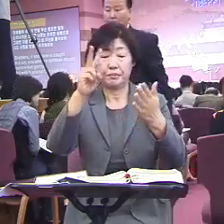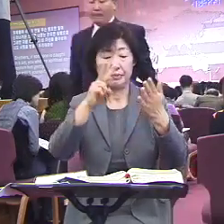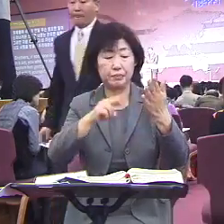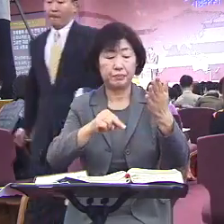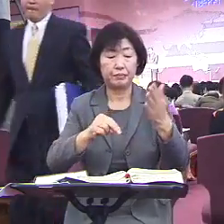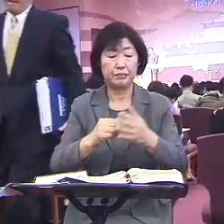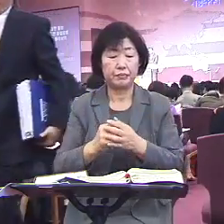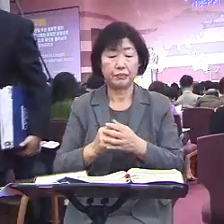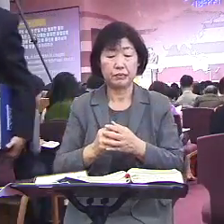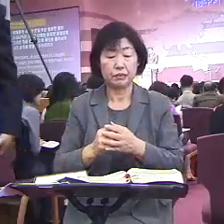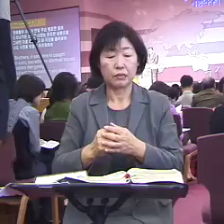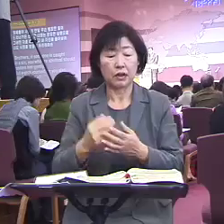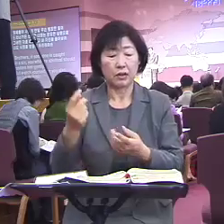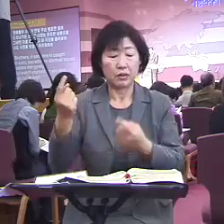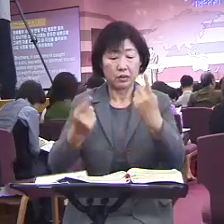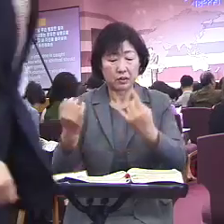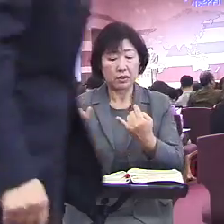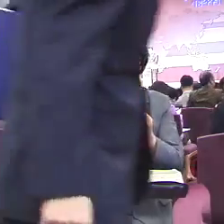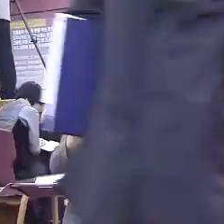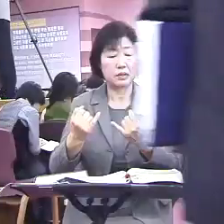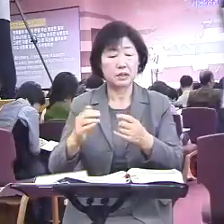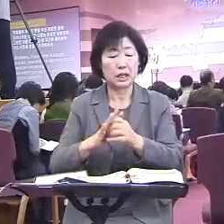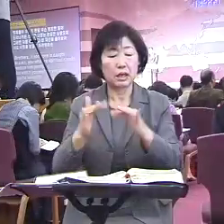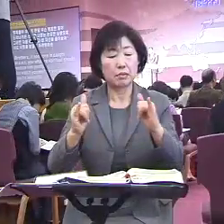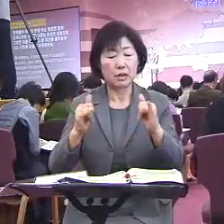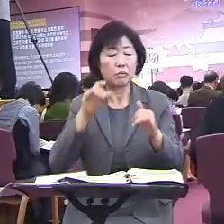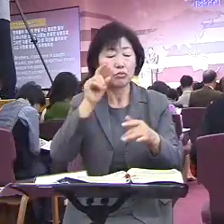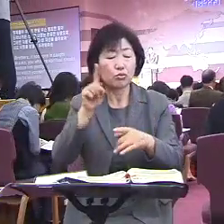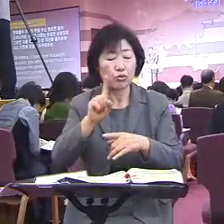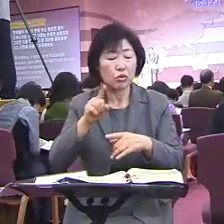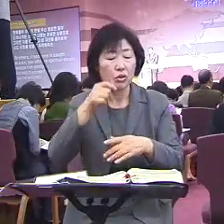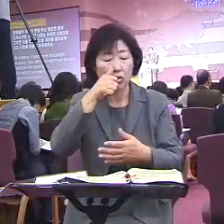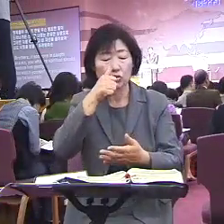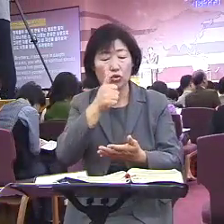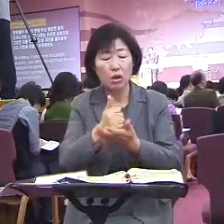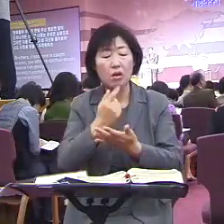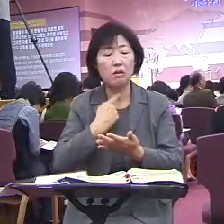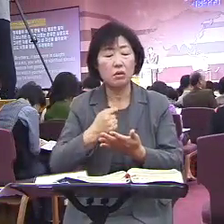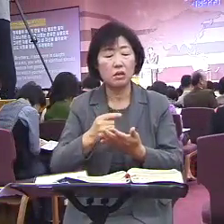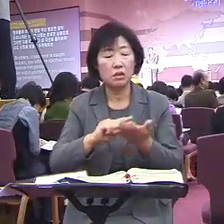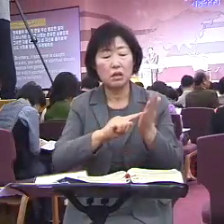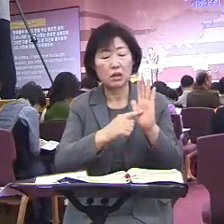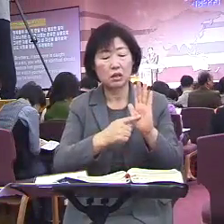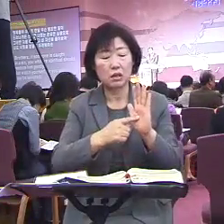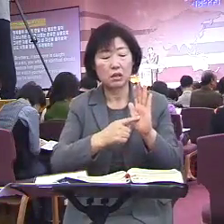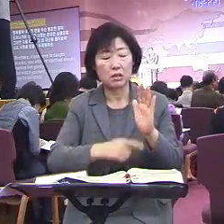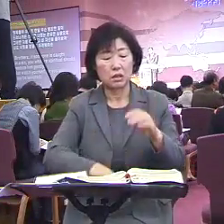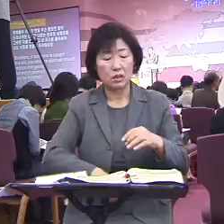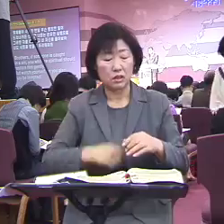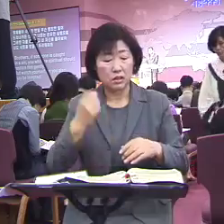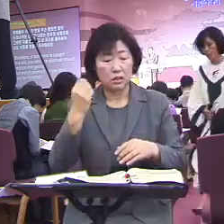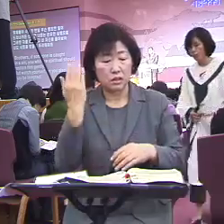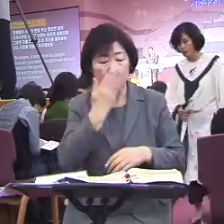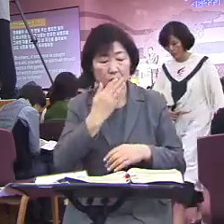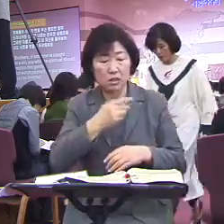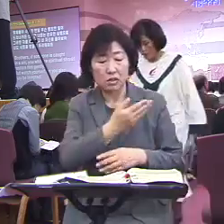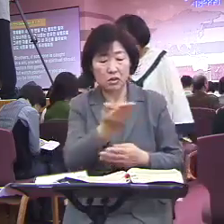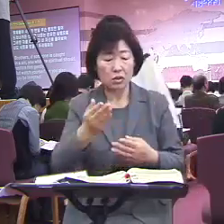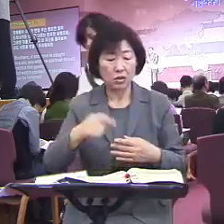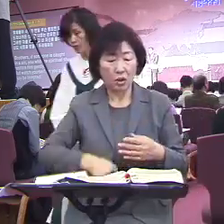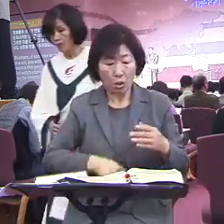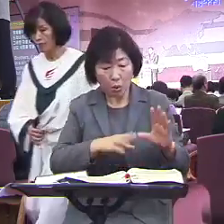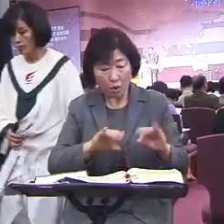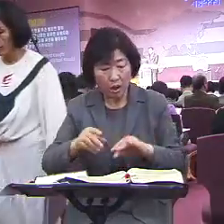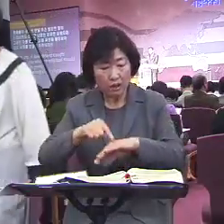1절입니다. 형제들아, 사람이 만일 무슨 범죄한 일이 드러나거든 신령한 너희는 온유한 심령으로